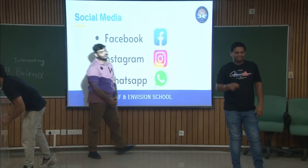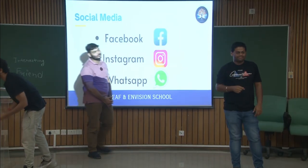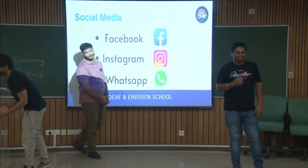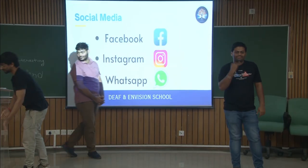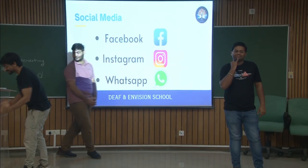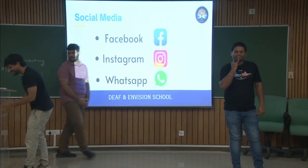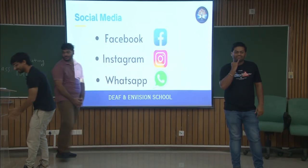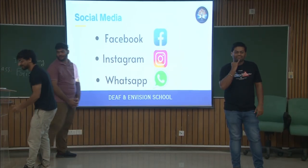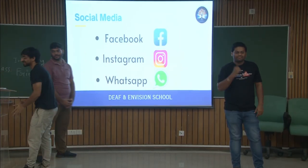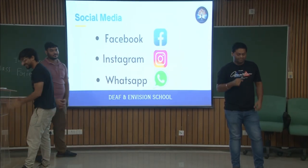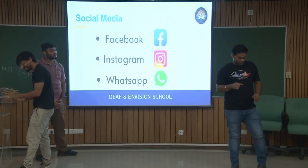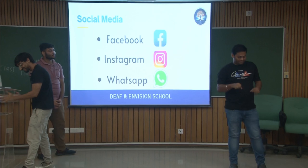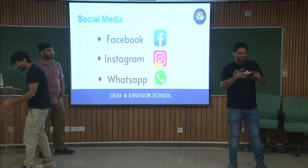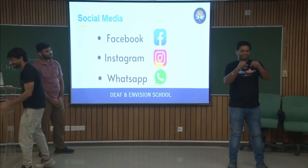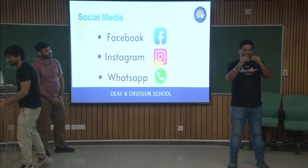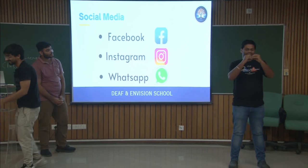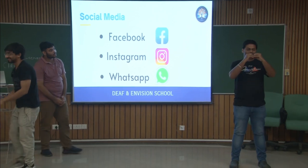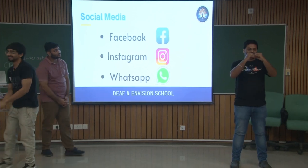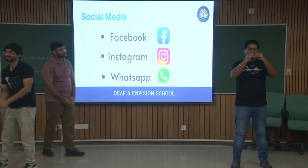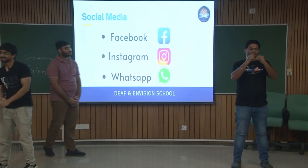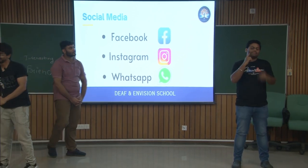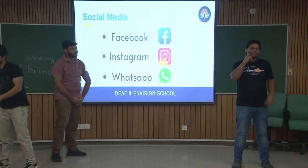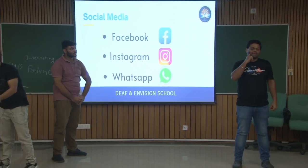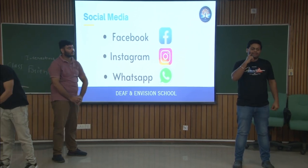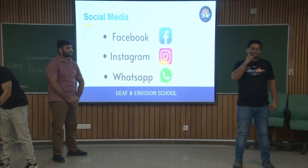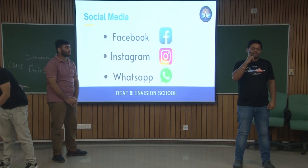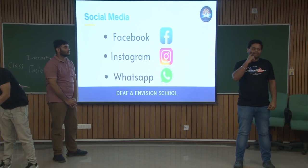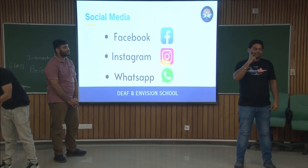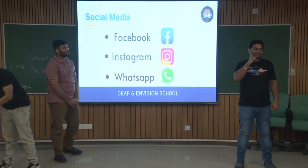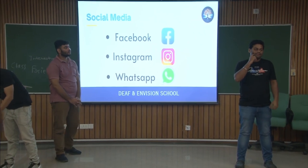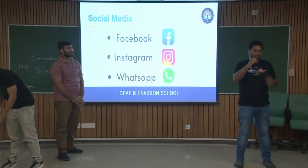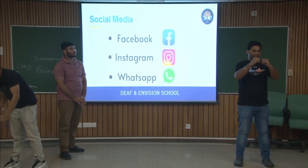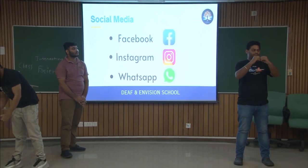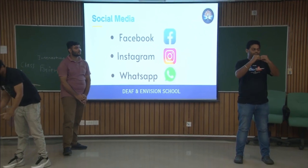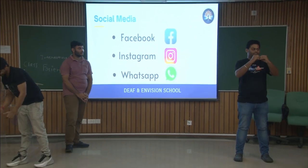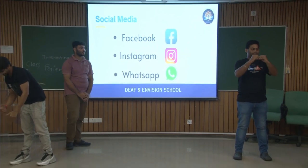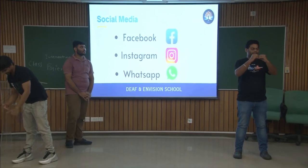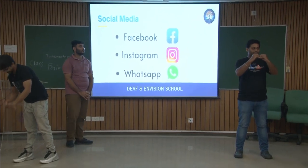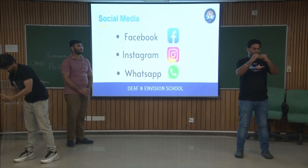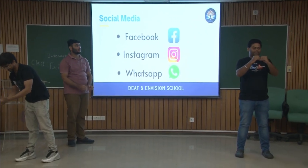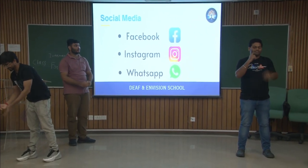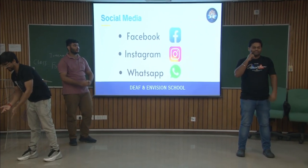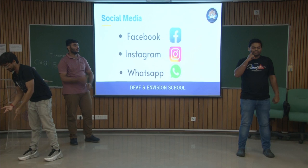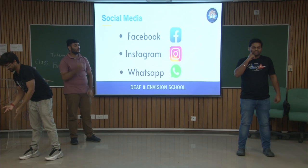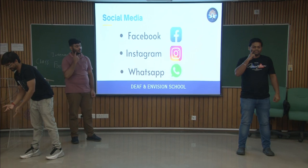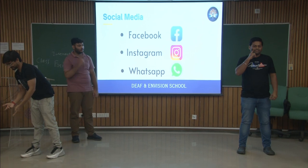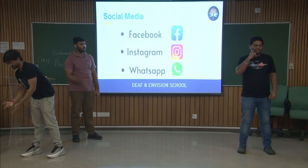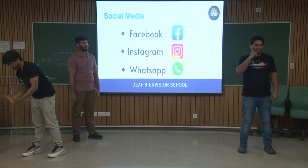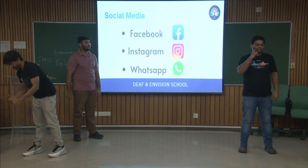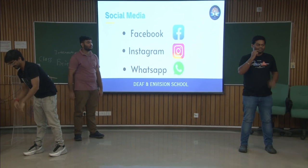ये तो आपको साइन लैंग्वेज. अच्छा सेंटेंस क्या था? सेंटेंस में ये है कि आई डोंट थिंक सो कि इंस्टाग्राम इज इम्पोर्टेंट